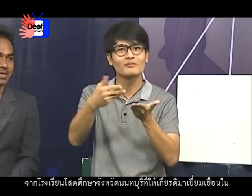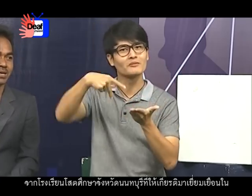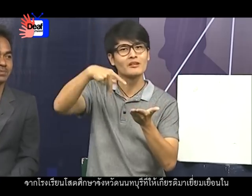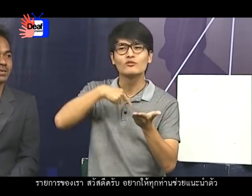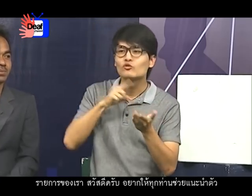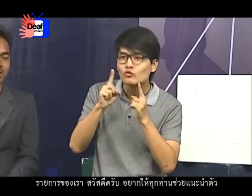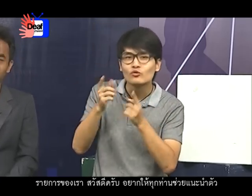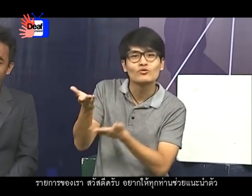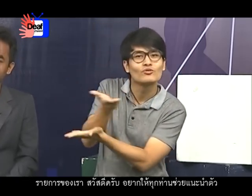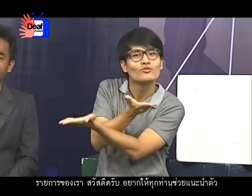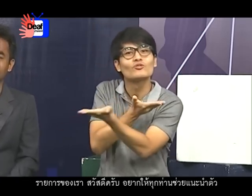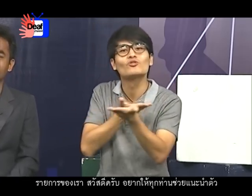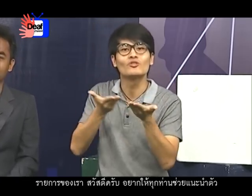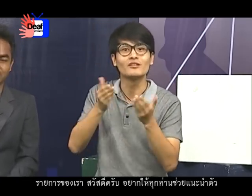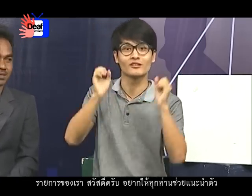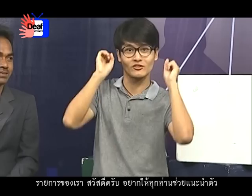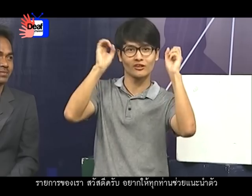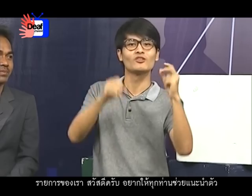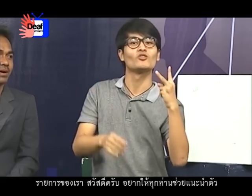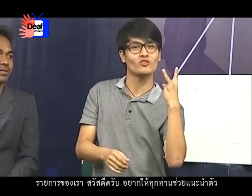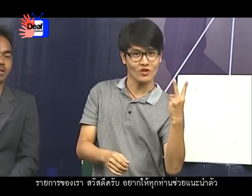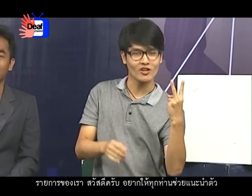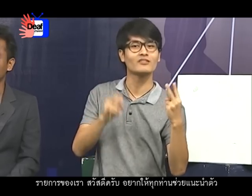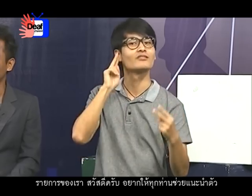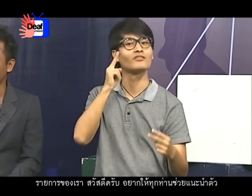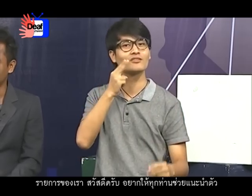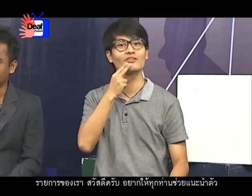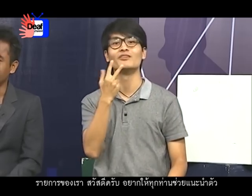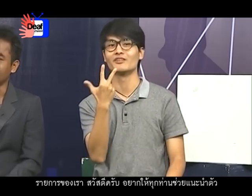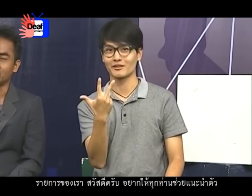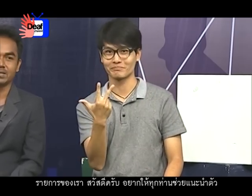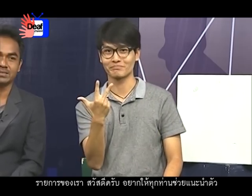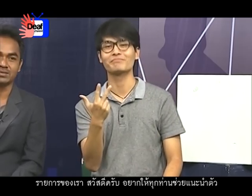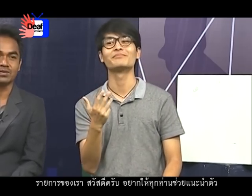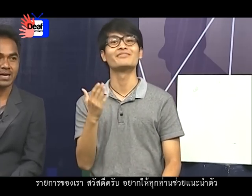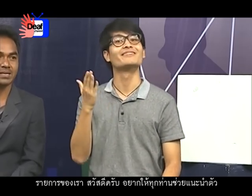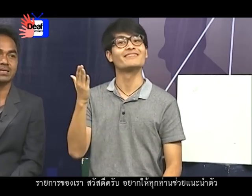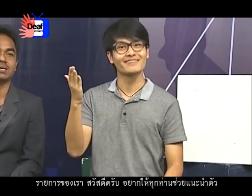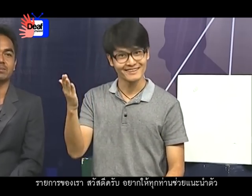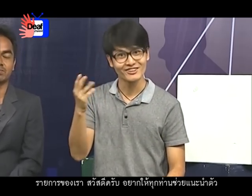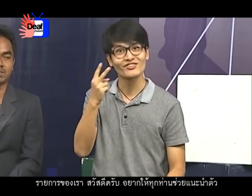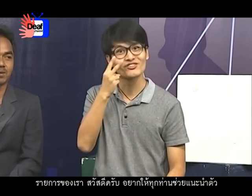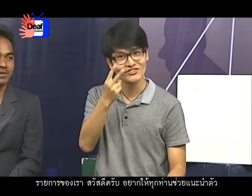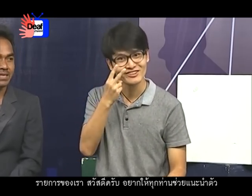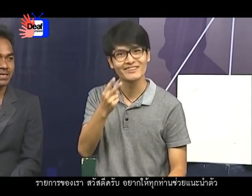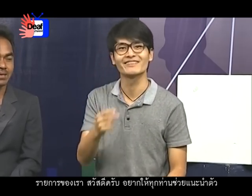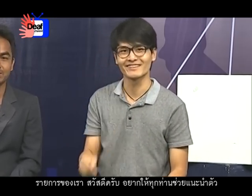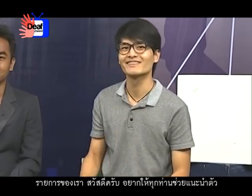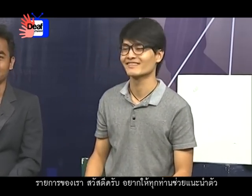ของเรานะครับก็ต้องสวัสดีนะครับแล้วก็อยากให้ทุกคนนะครับช่วยแนะนำตัวกับคุณผู้ชมทาง